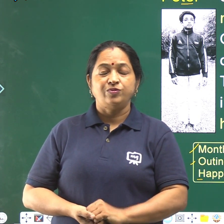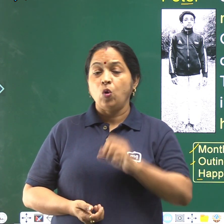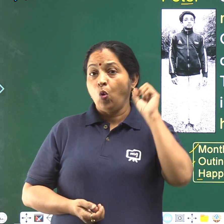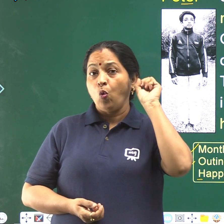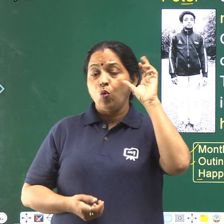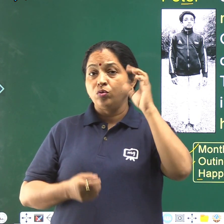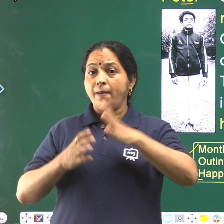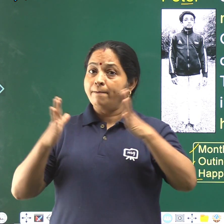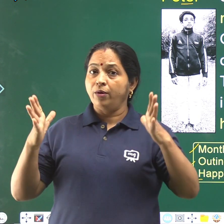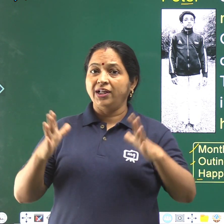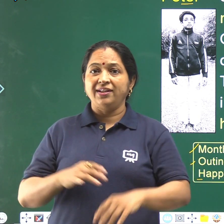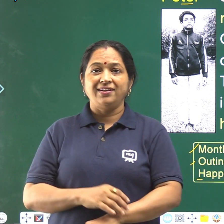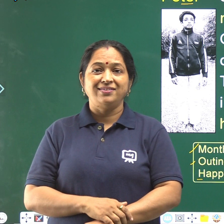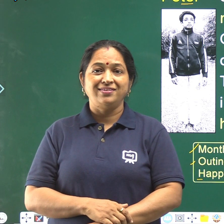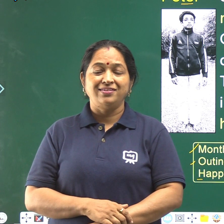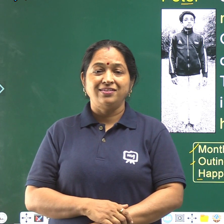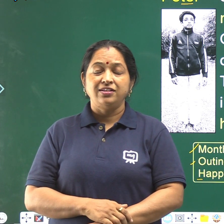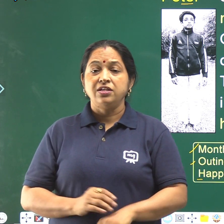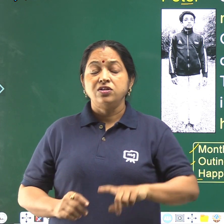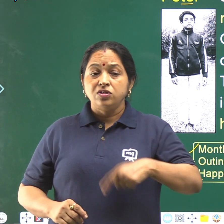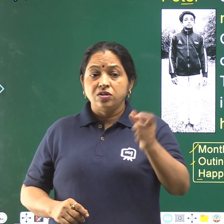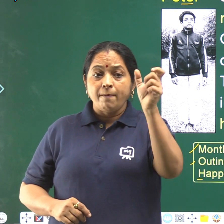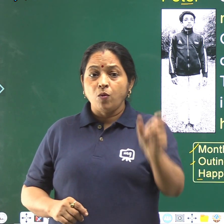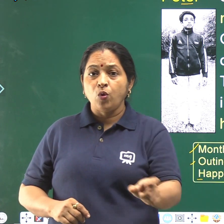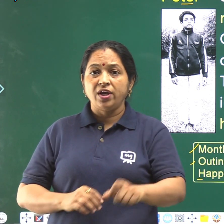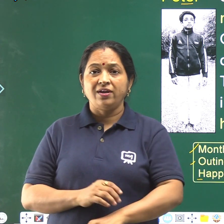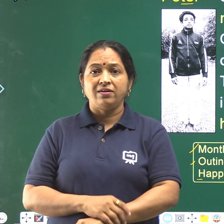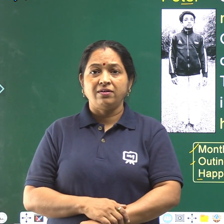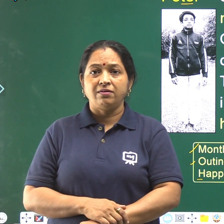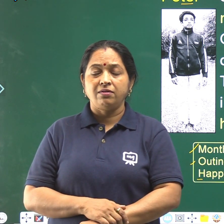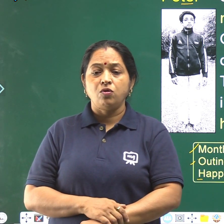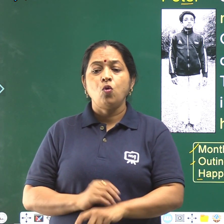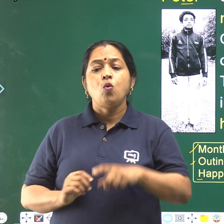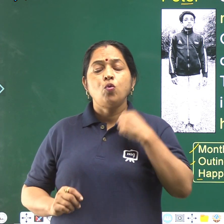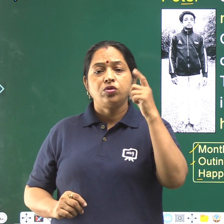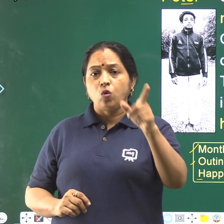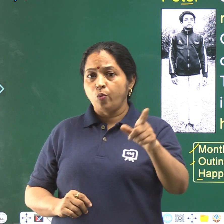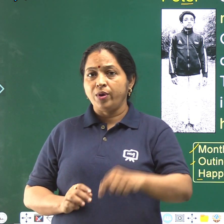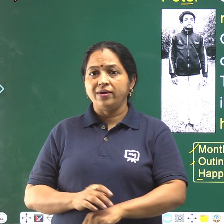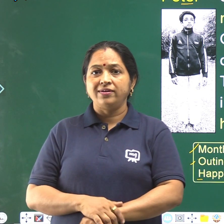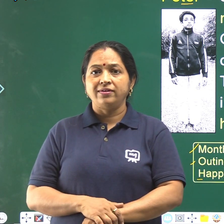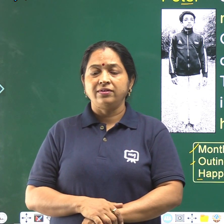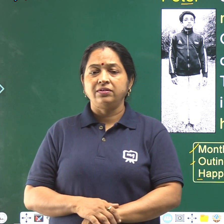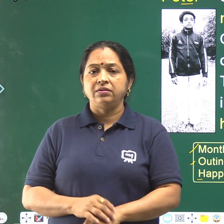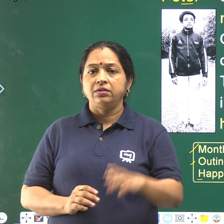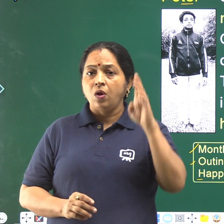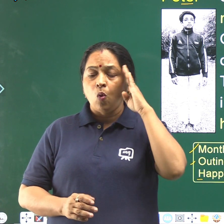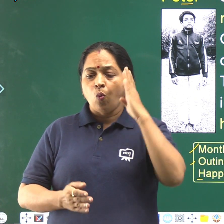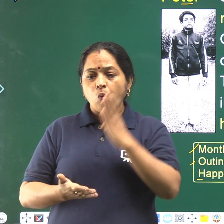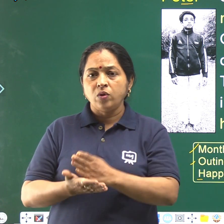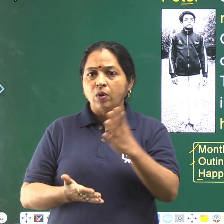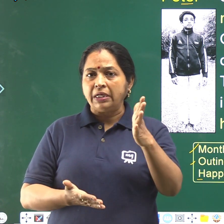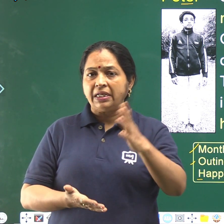गुस्सा आता है जब कोई उसके ऊपर विश्वास नहीं करता